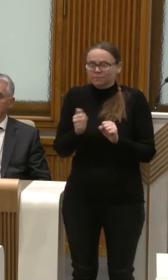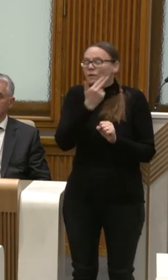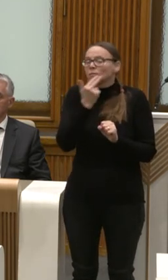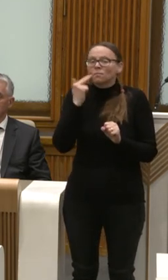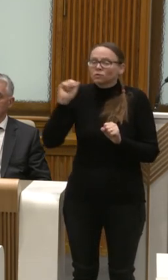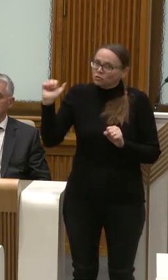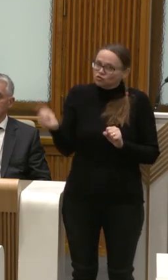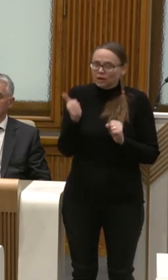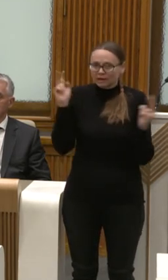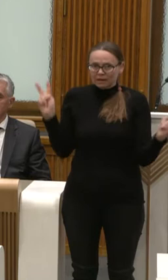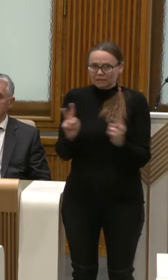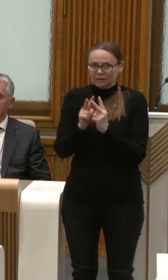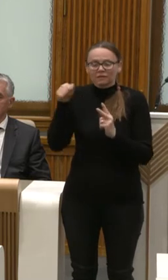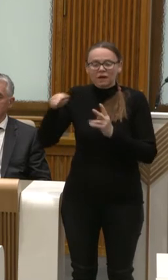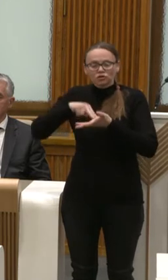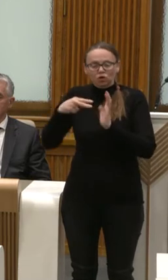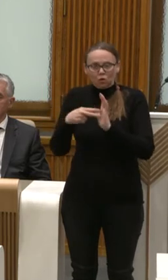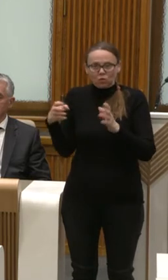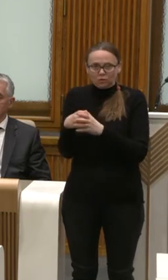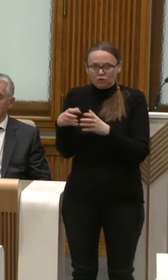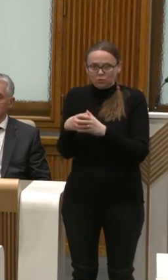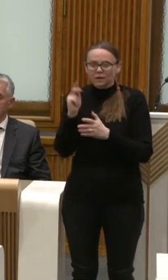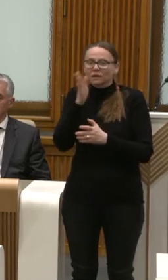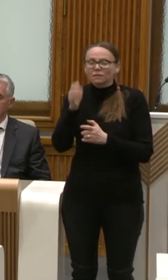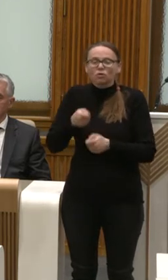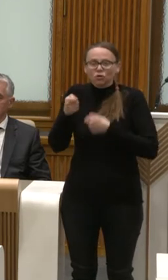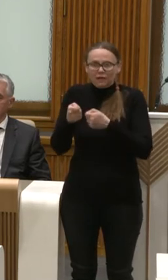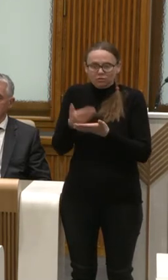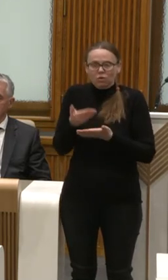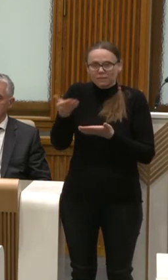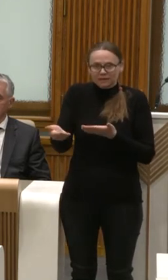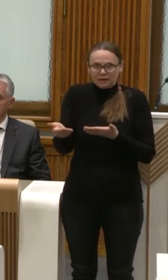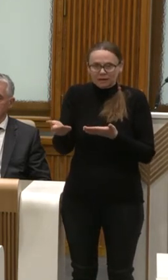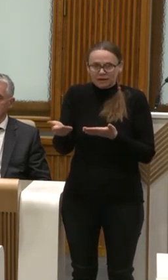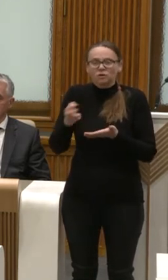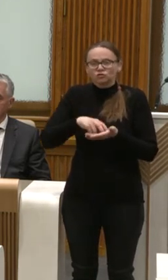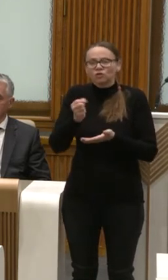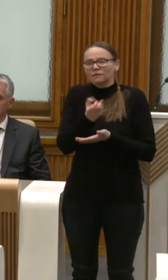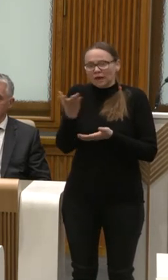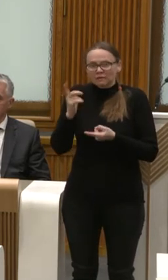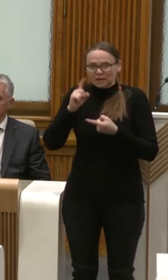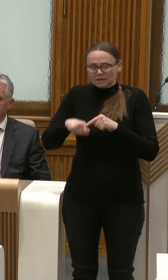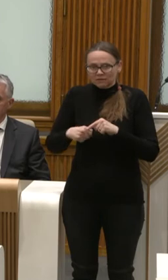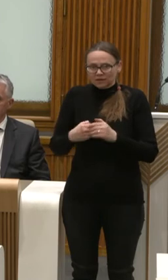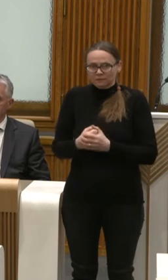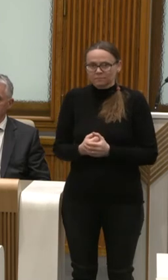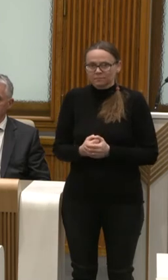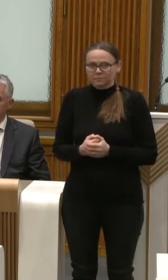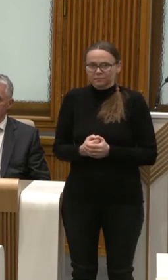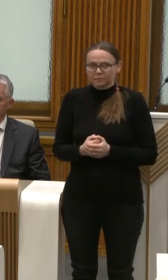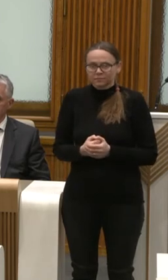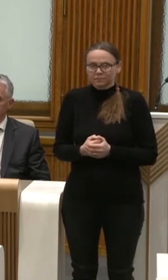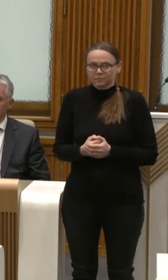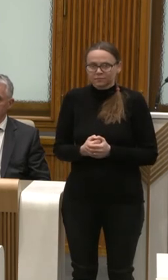Popoldan se še enkrat sestane ta strokovna skupina, ki bo dodatno predlagala še nekatere stvari, tako